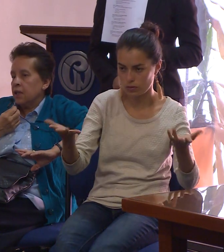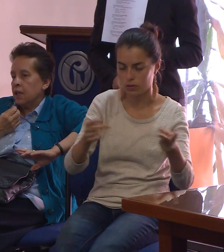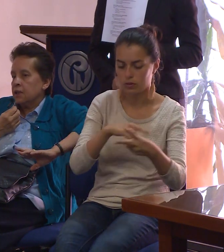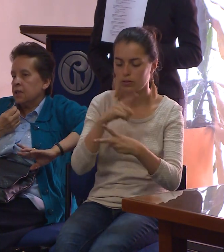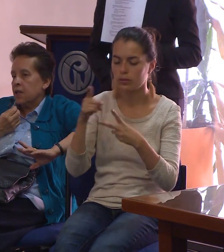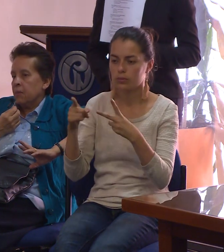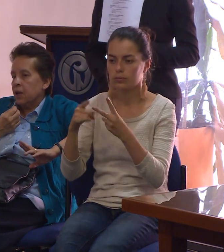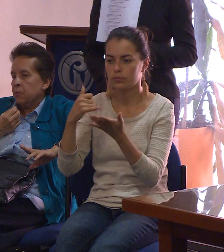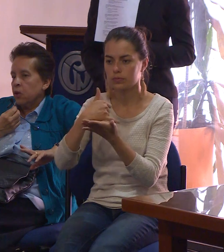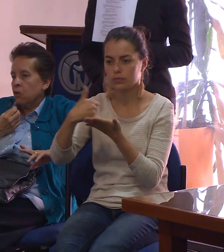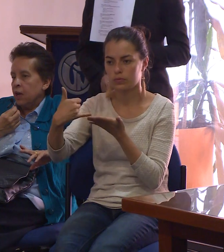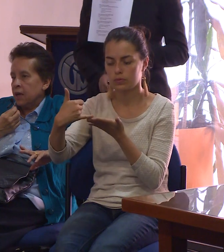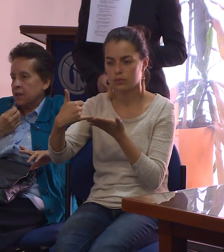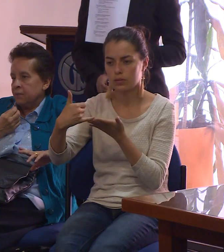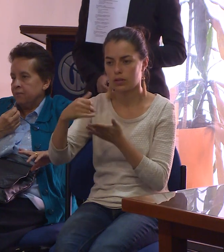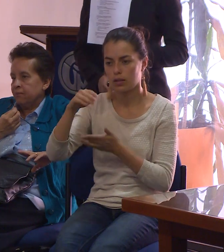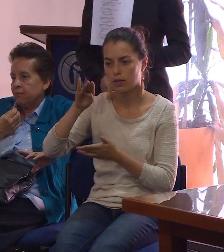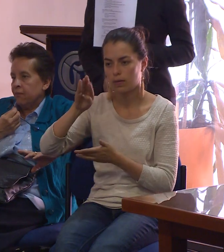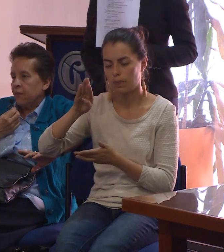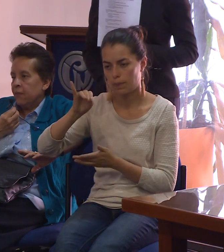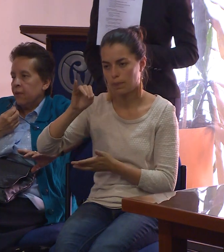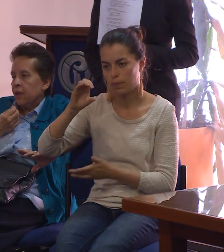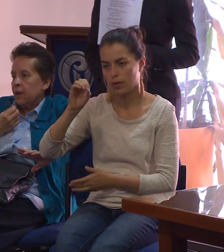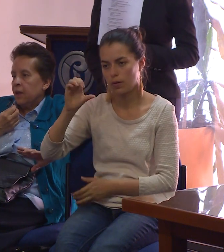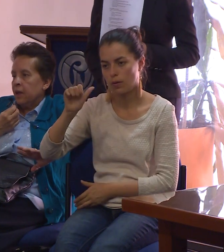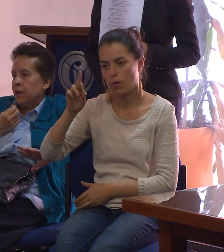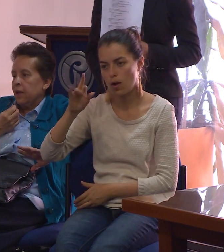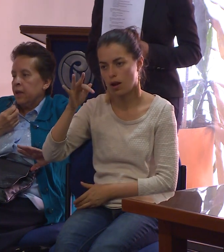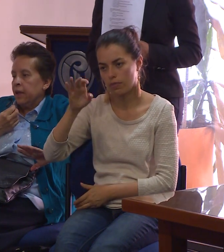otra línea se llama Bioarte.